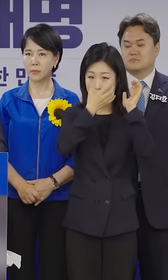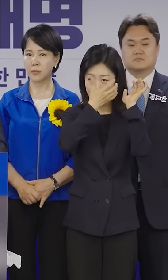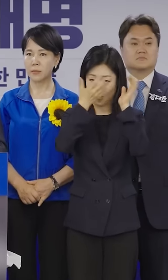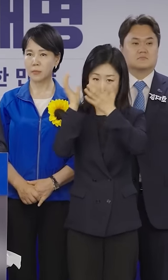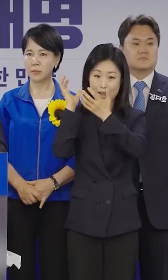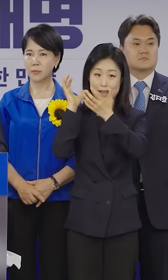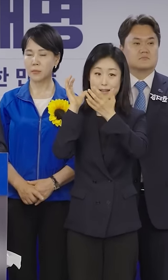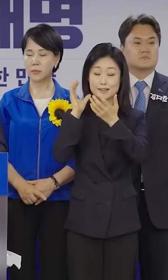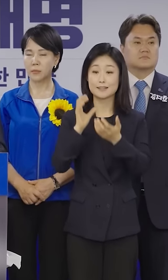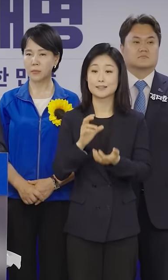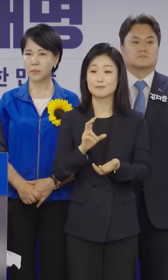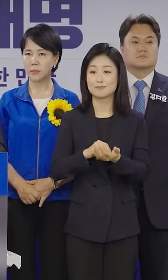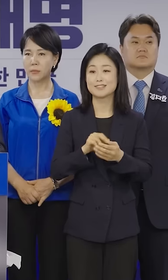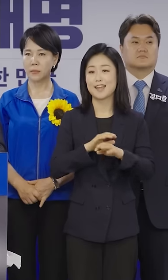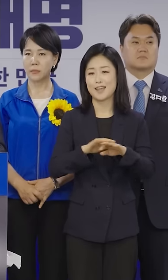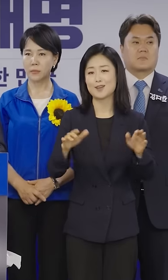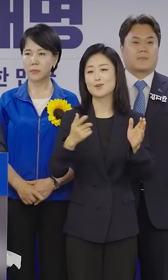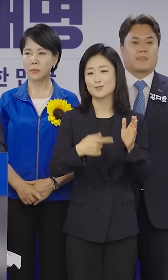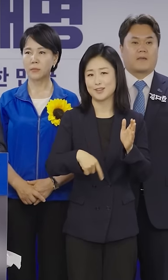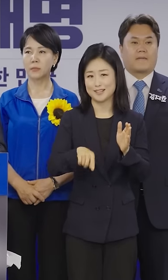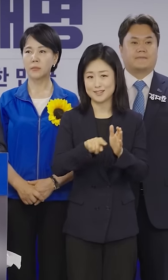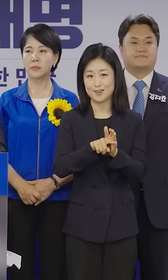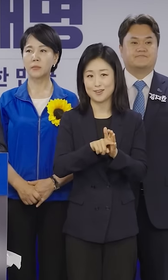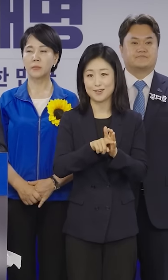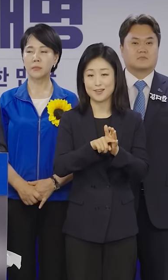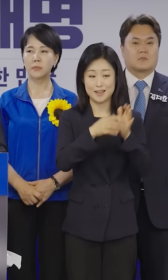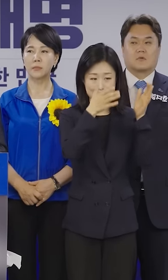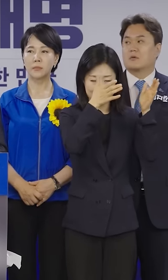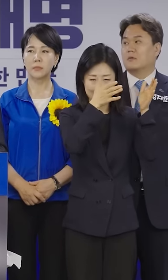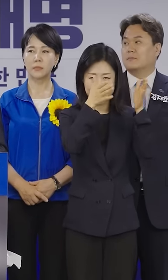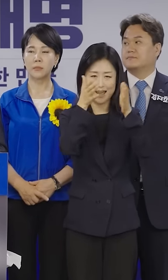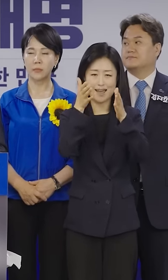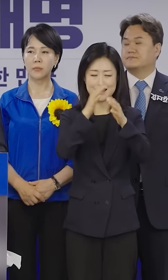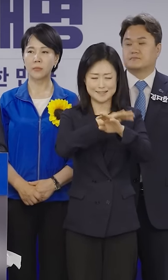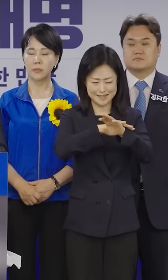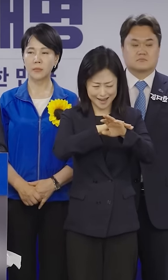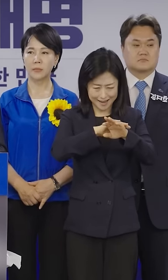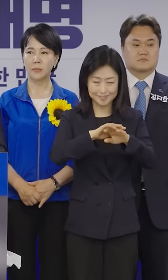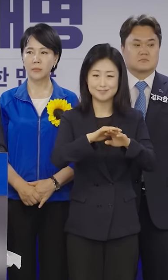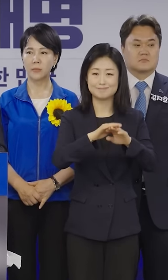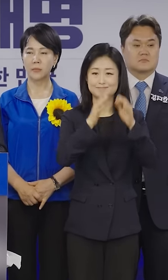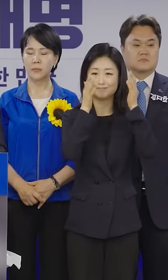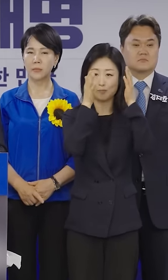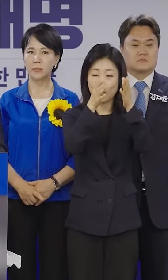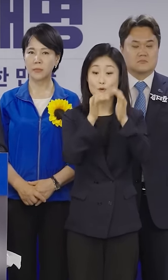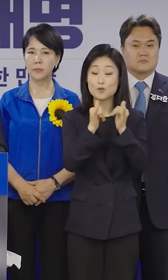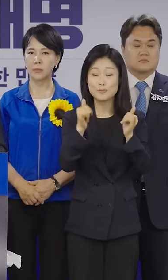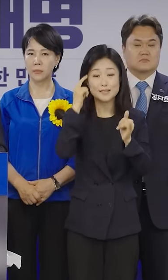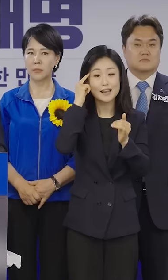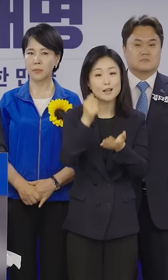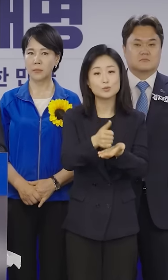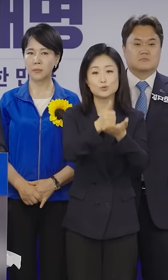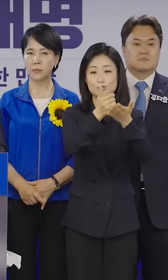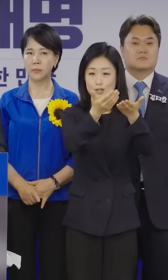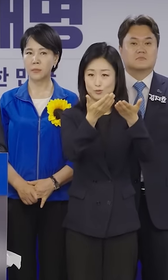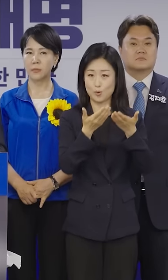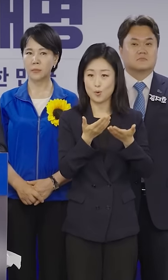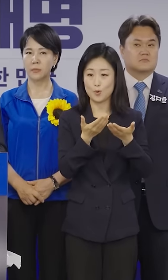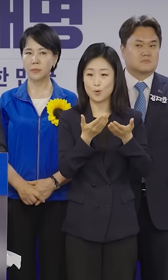혼란 난맥상에 대해서도 이제 방향을 좀 전환해서 국민의 뜻을 존중하고